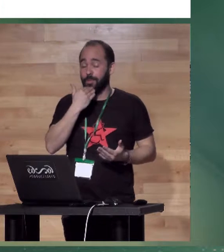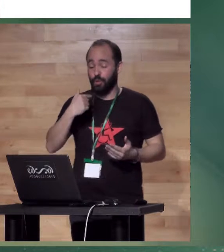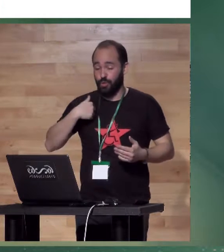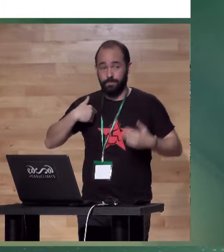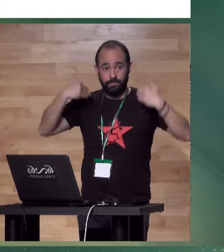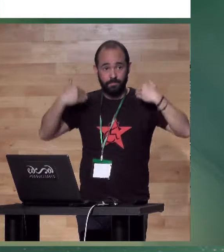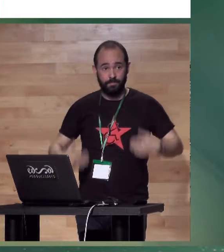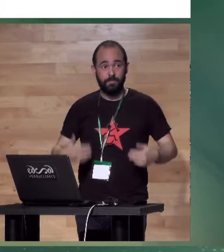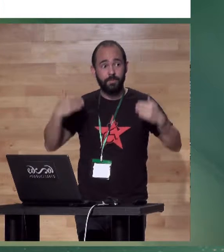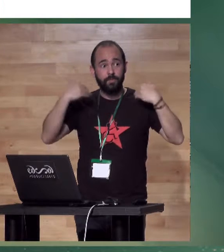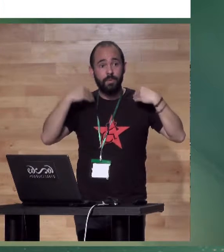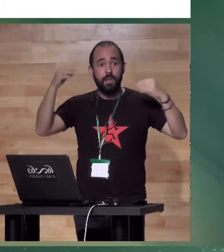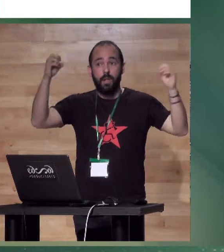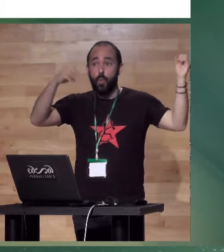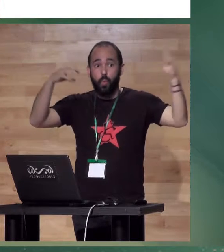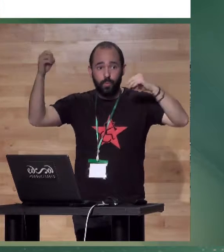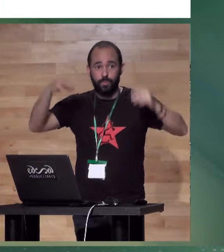¿Eso es importante o no? Vamos a ver.